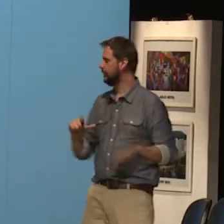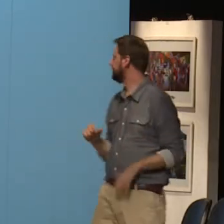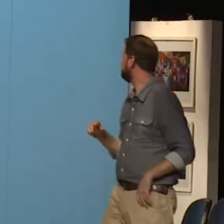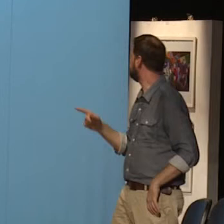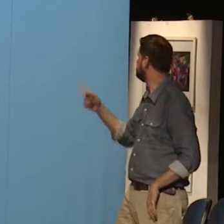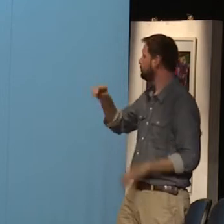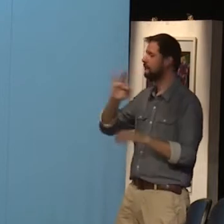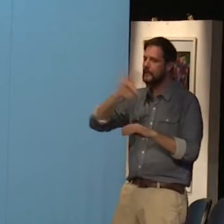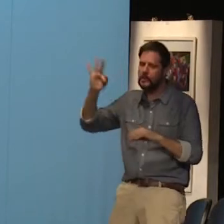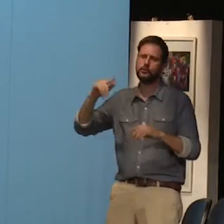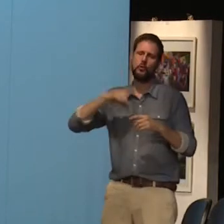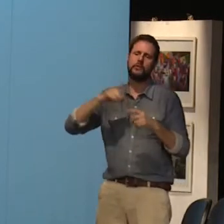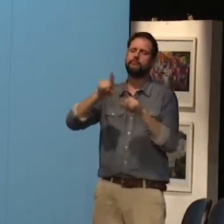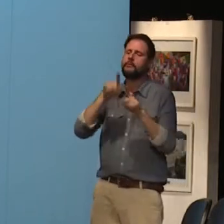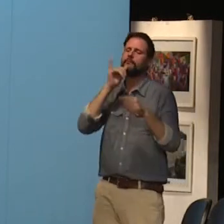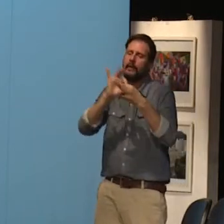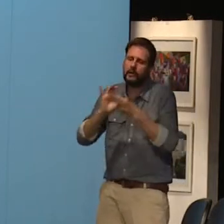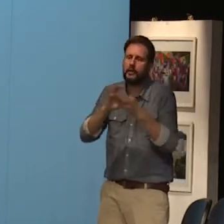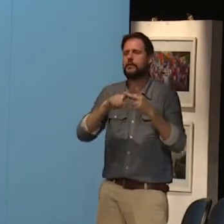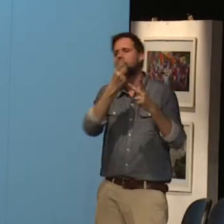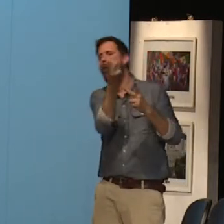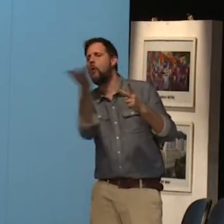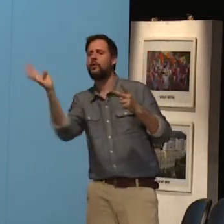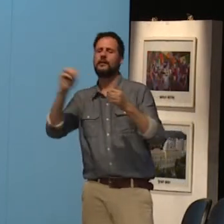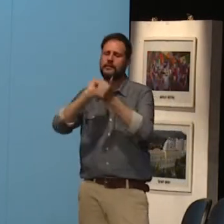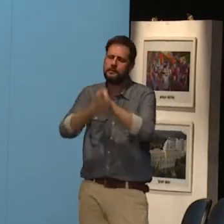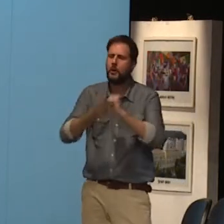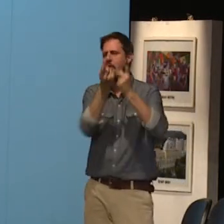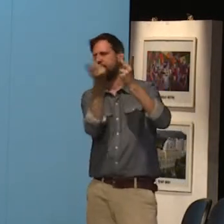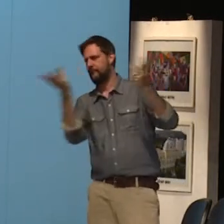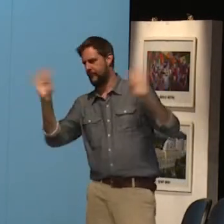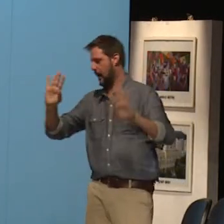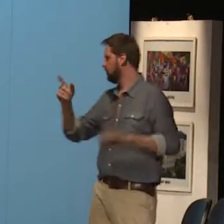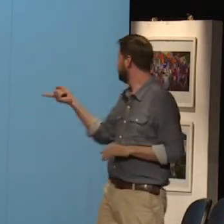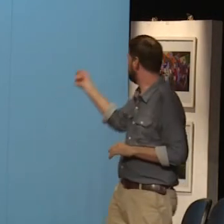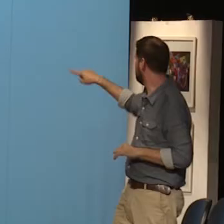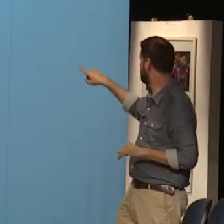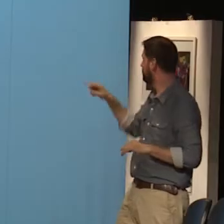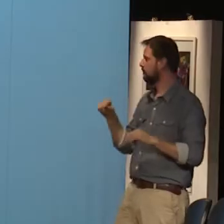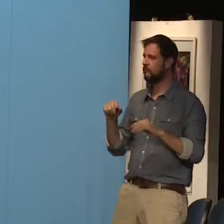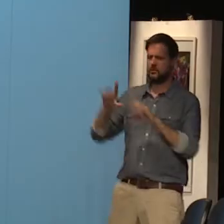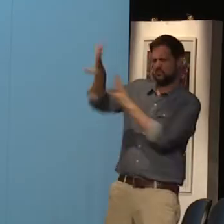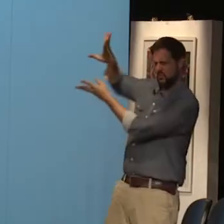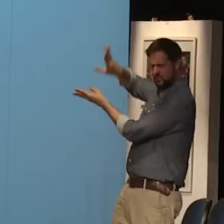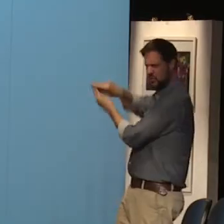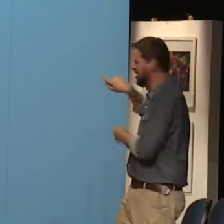Por isso que é importante essa esfera. Né? E também federações esportivas, tem várias. A gente vai discutindo sobre